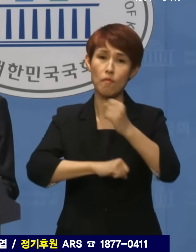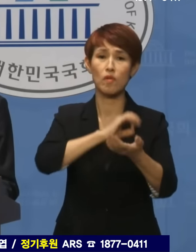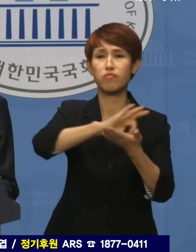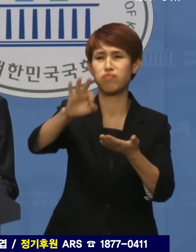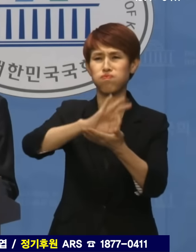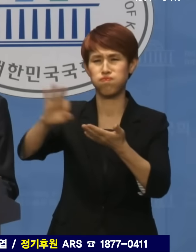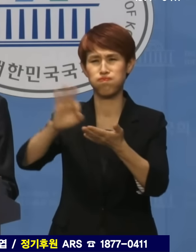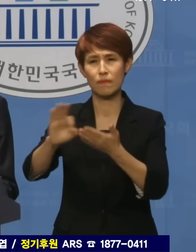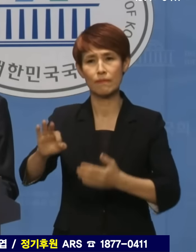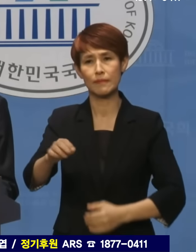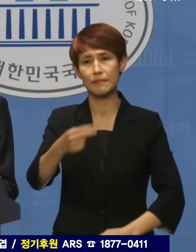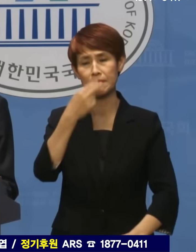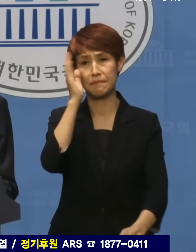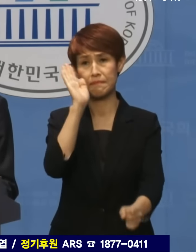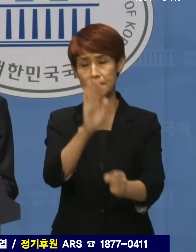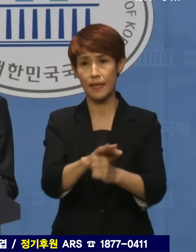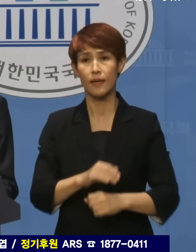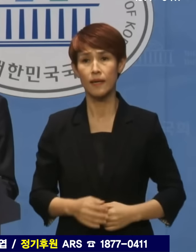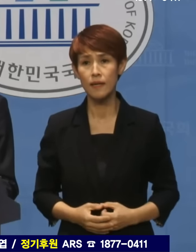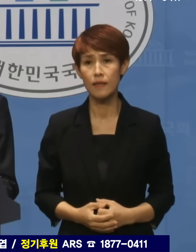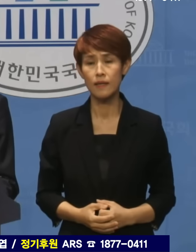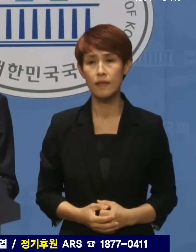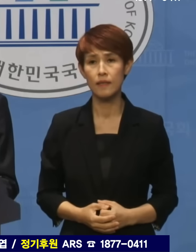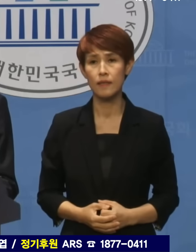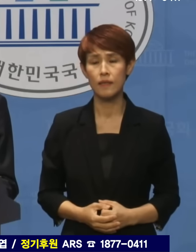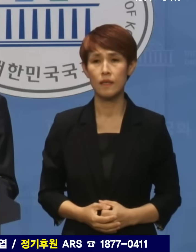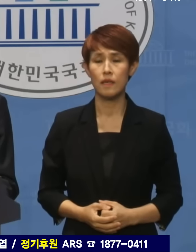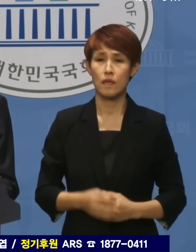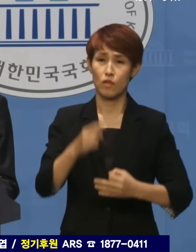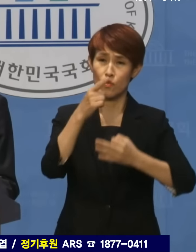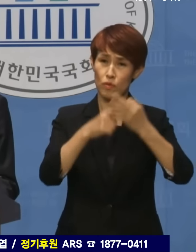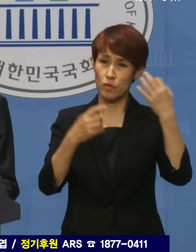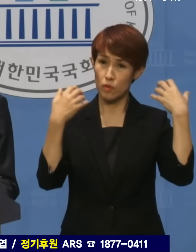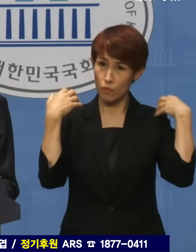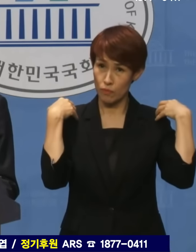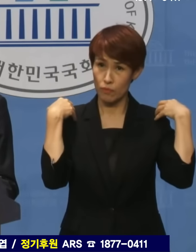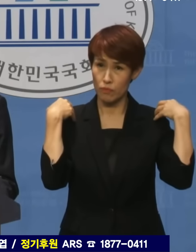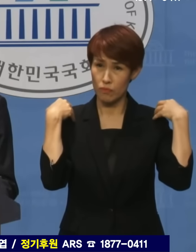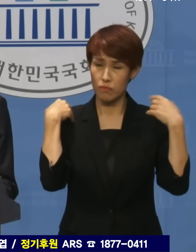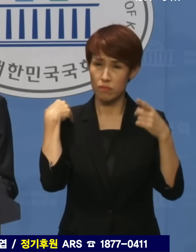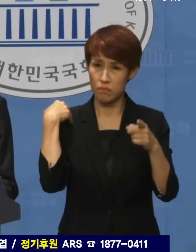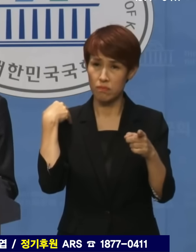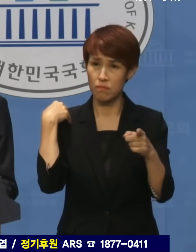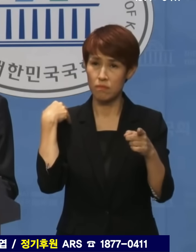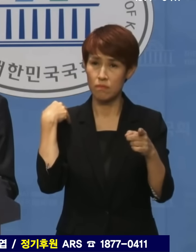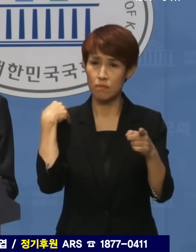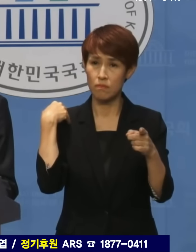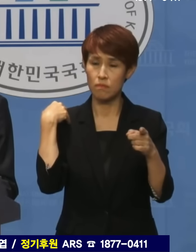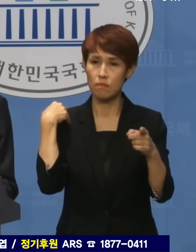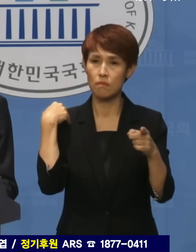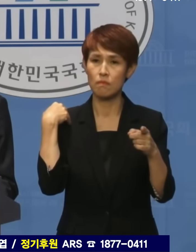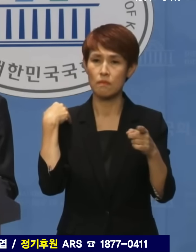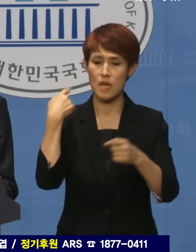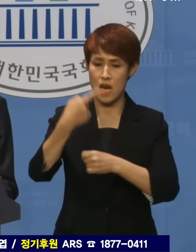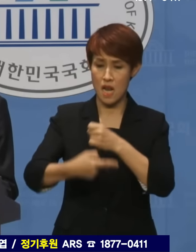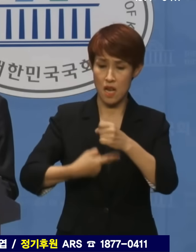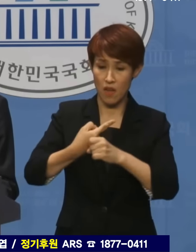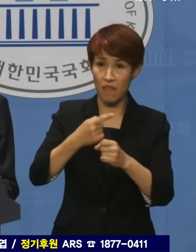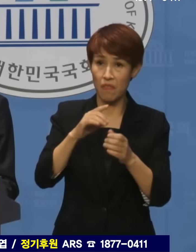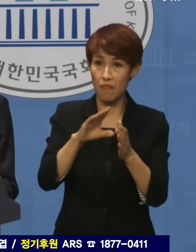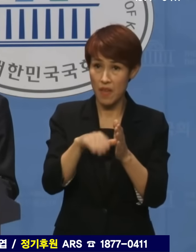집행했다이 기가 막힙니다 윤석 연구는 윤석 정부는 임기 1년